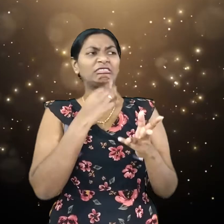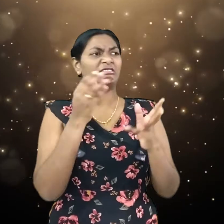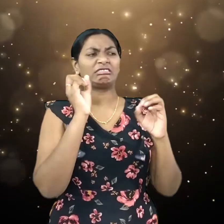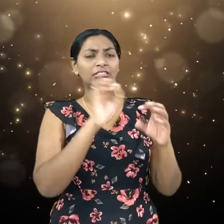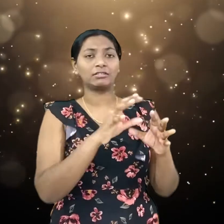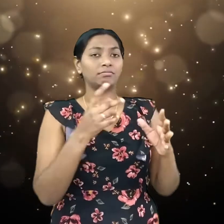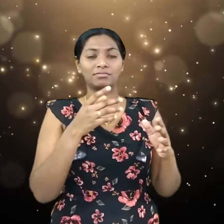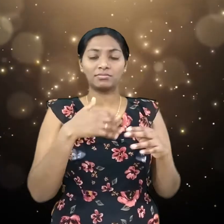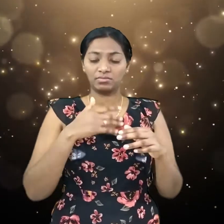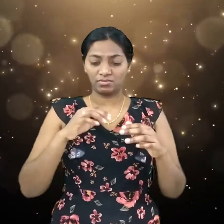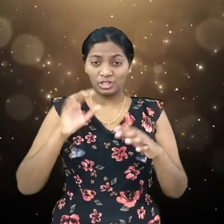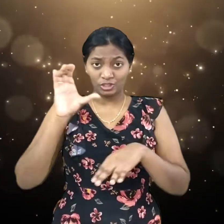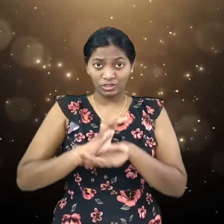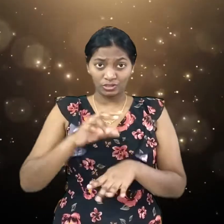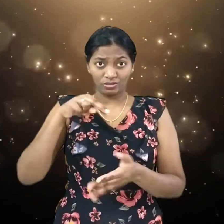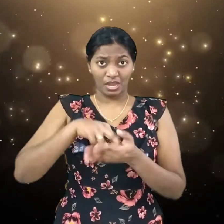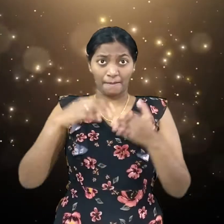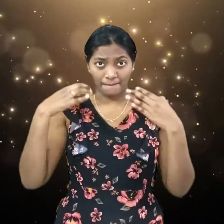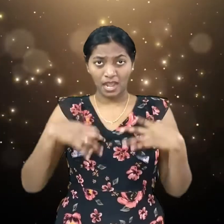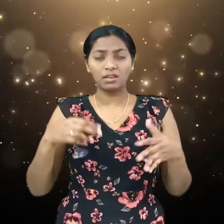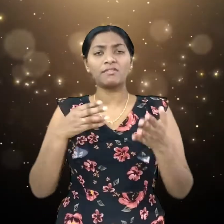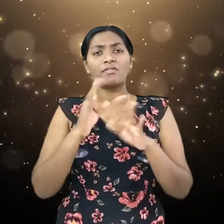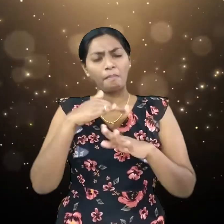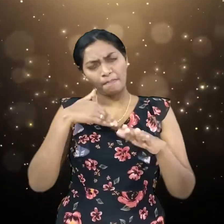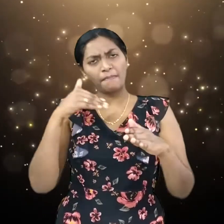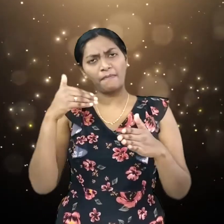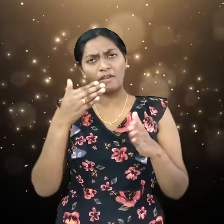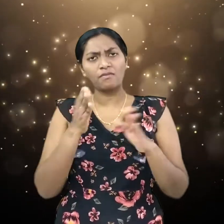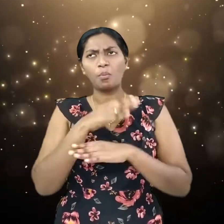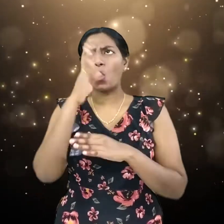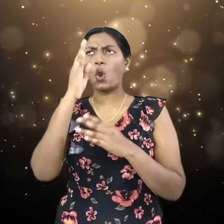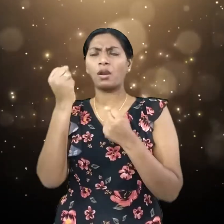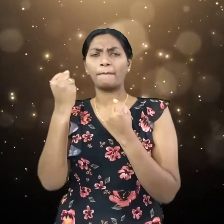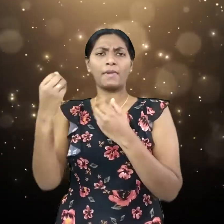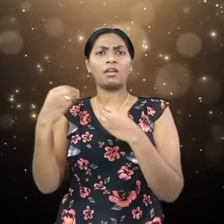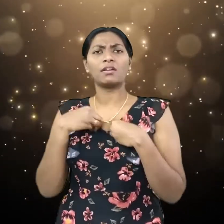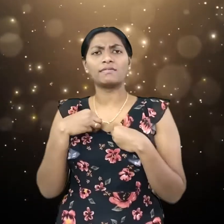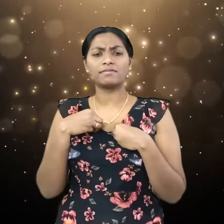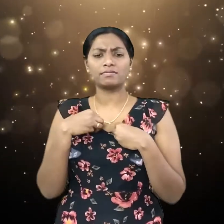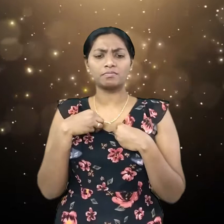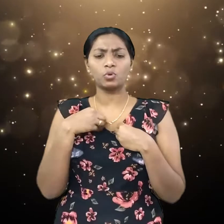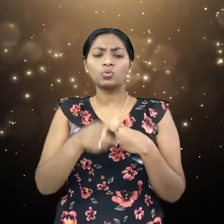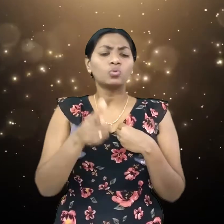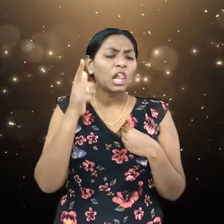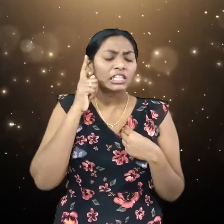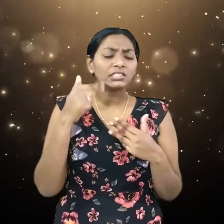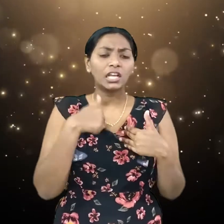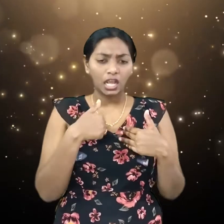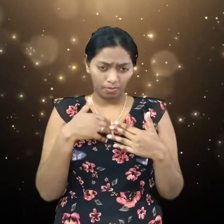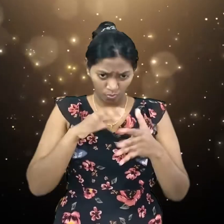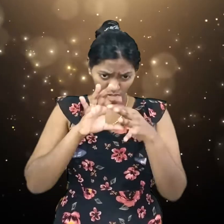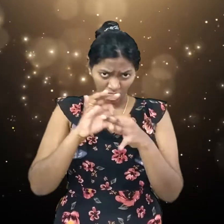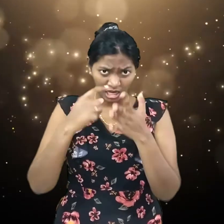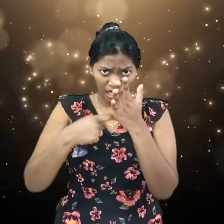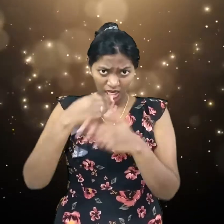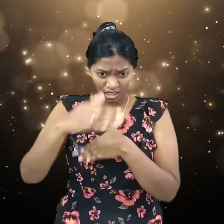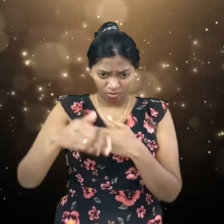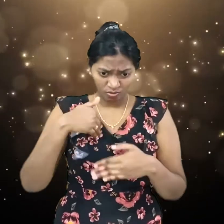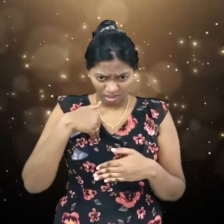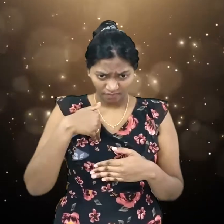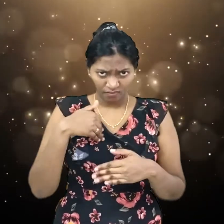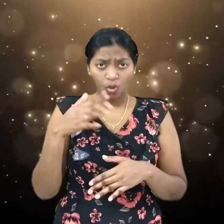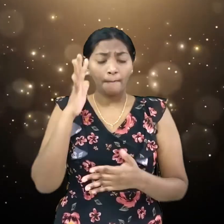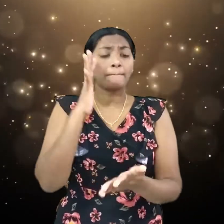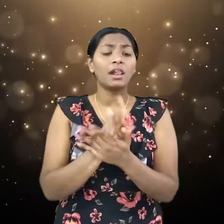कि मेरी डिग्री से मैं यहां पे नहीं हूं। किसकी वजह से हूं? अनुग्रह की वजह। नहीं तो आप क्यों मेरी सुनोगे? ना मेरे आप रिश्तेदार हो ना कोई हो, क्यों आप मेरी सुनने